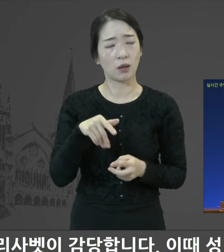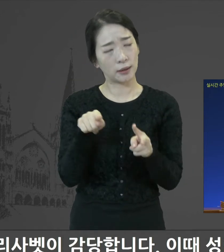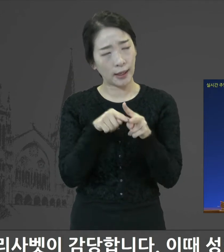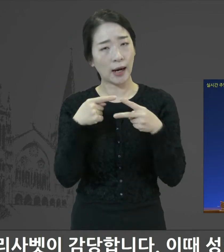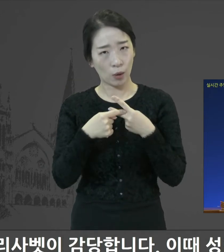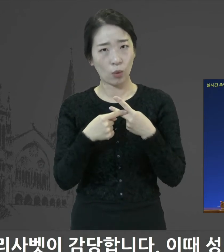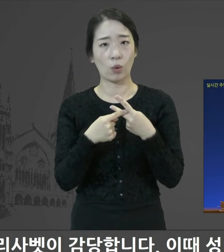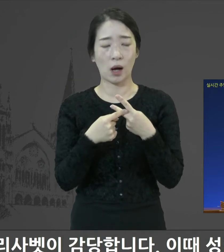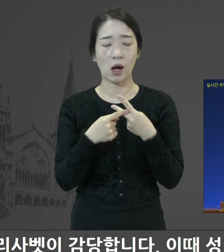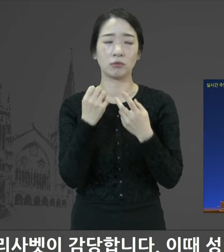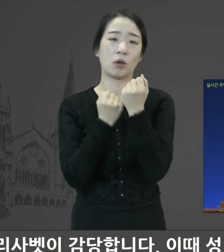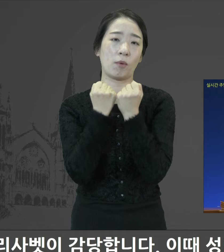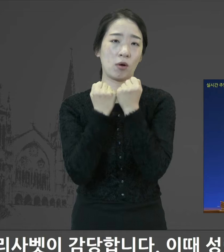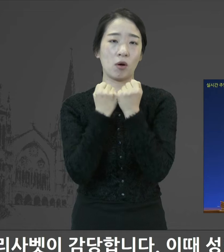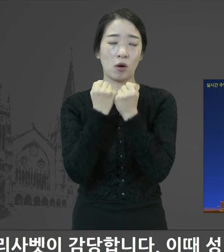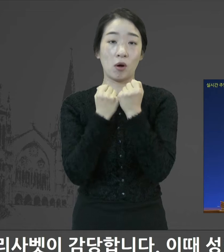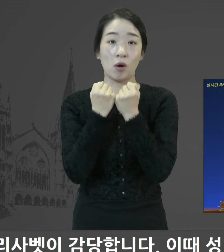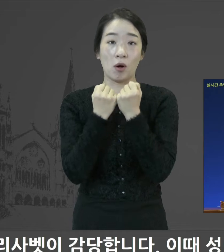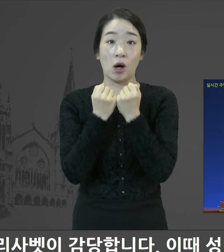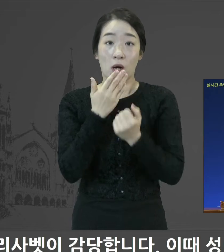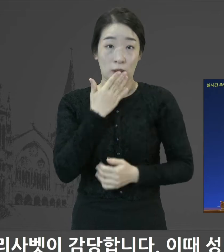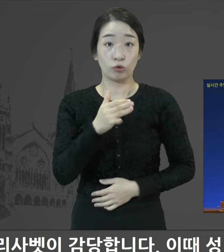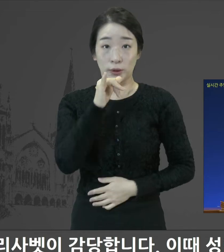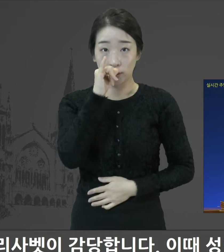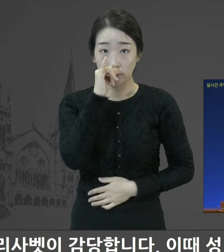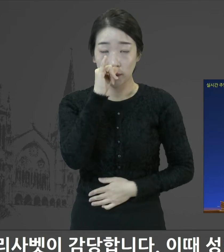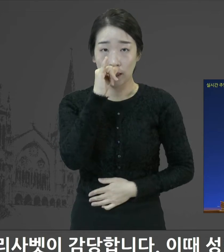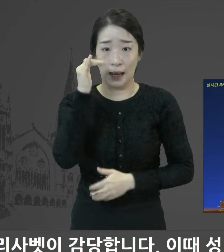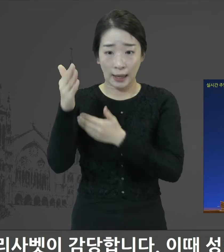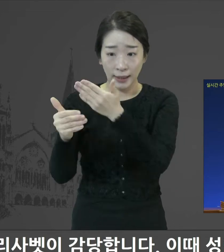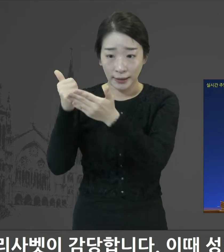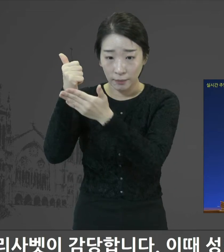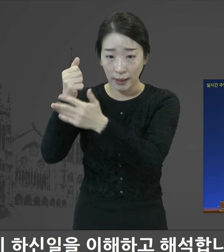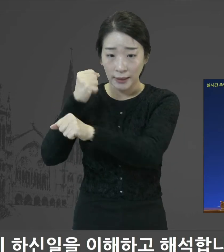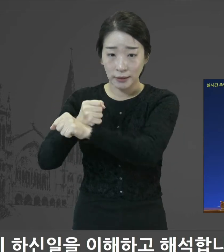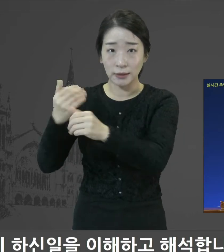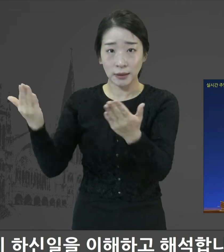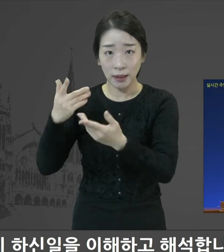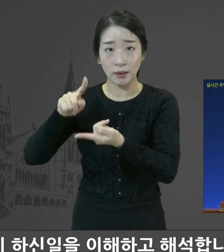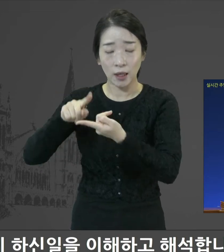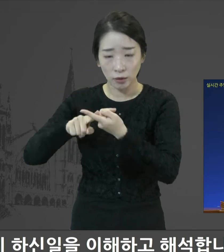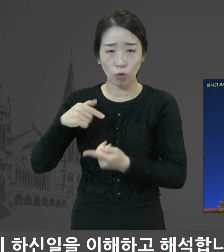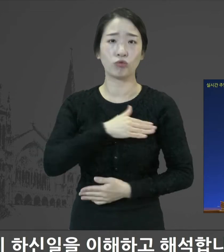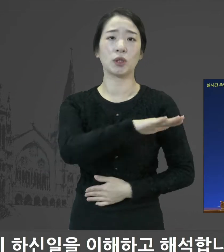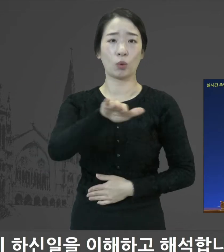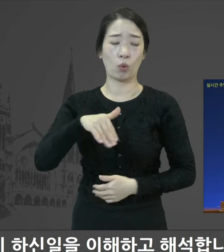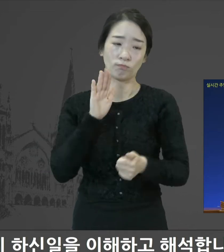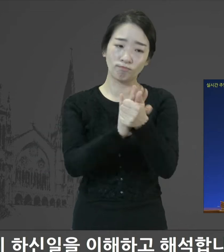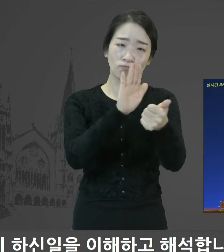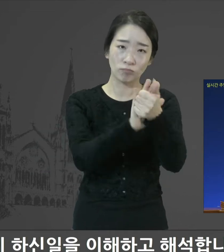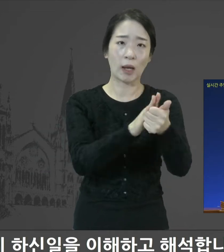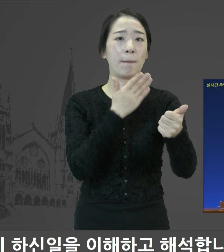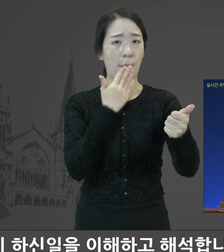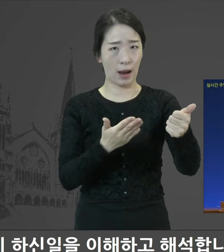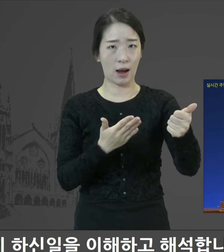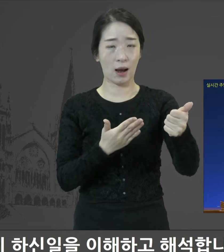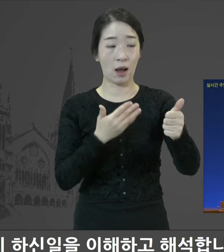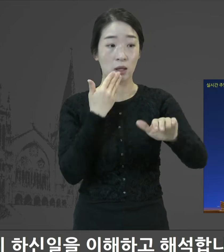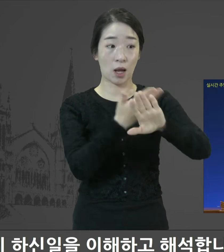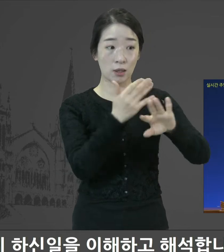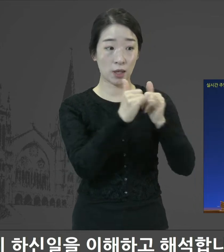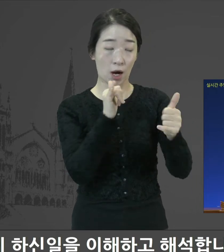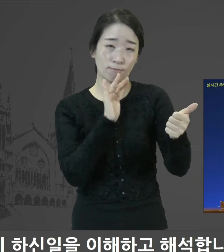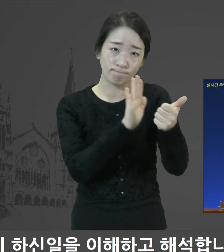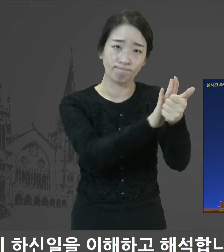성령 충만하면 다른 사람들이 주님의 일을 하는 일을 지지해 줄 수 있습니다. 여러분, 다른 사람을 지지해 주는 것,